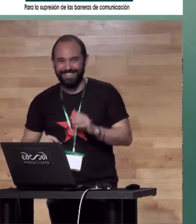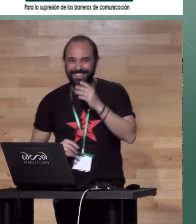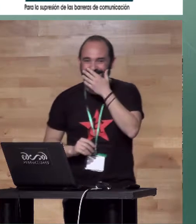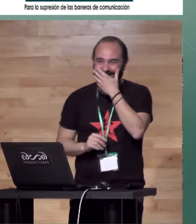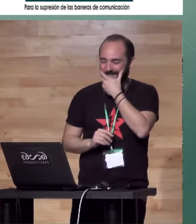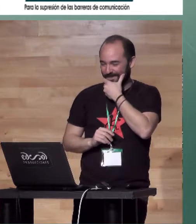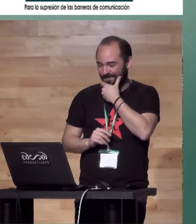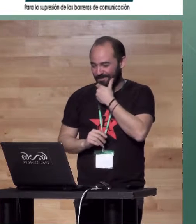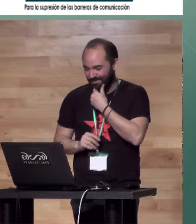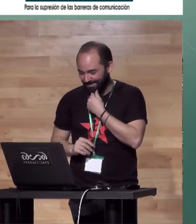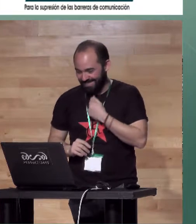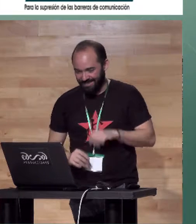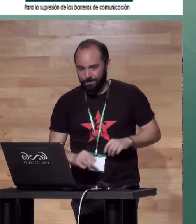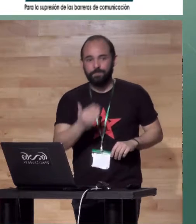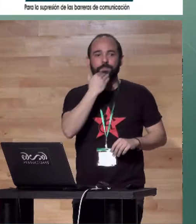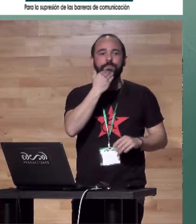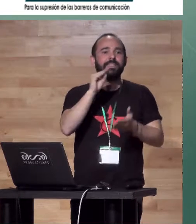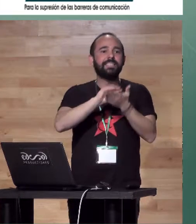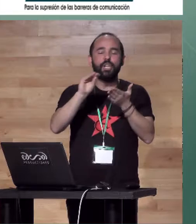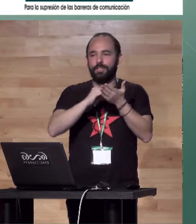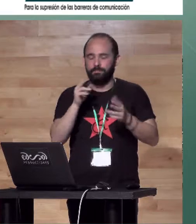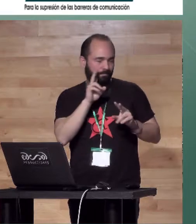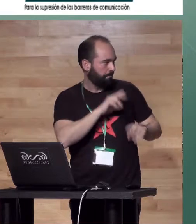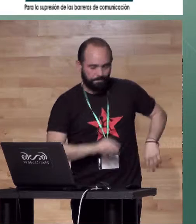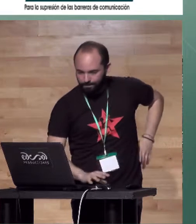has terminado? No, porque ahora hay que adaptarlo al guión técnico.